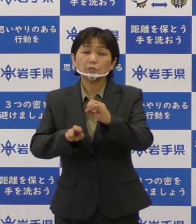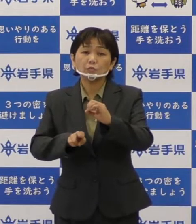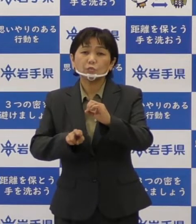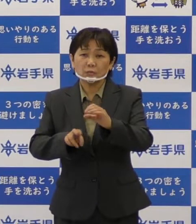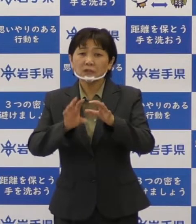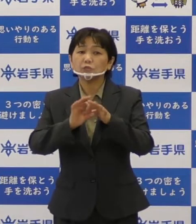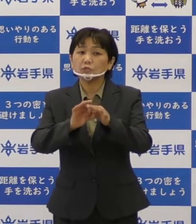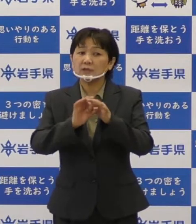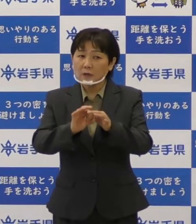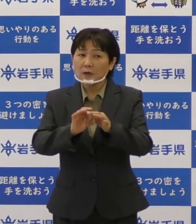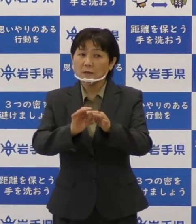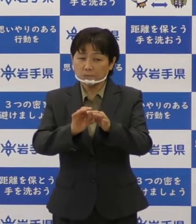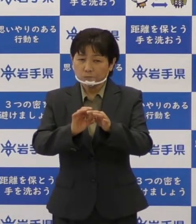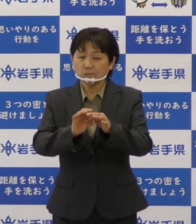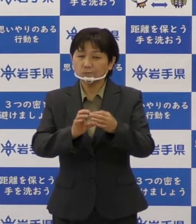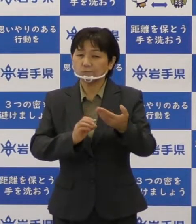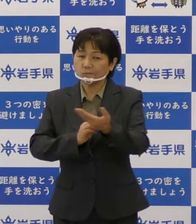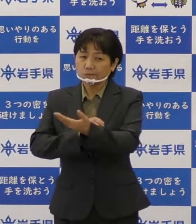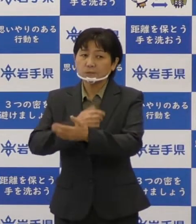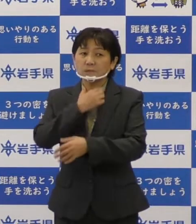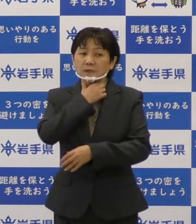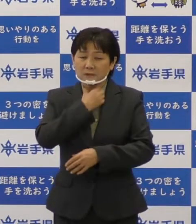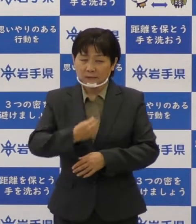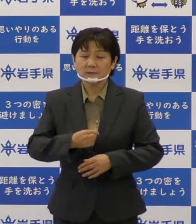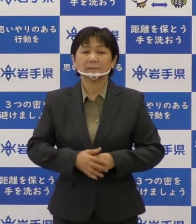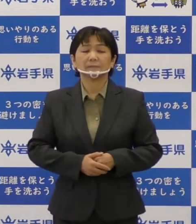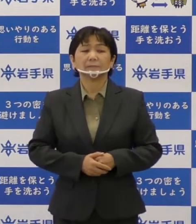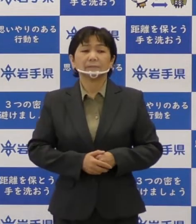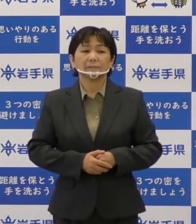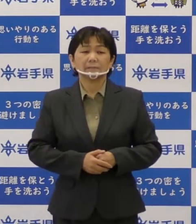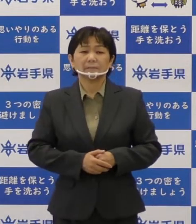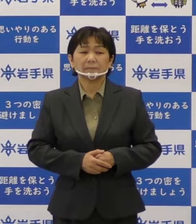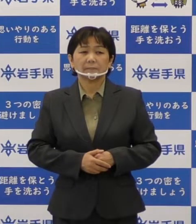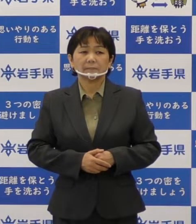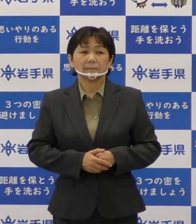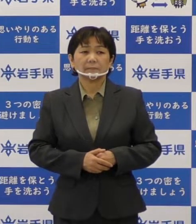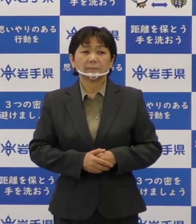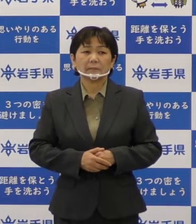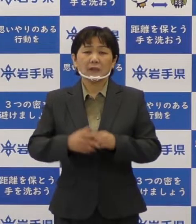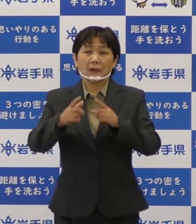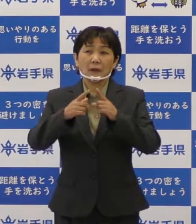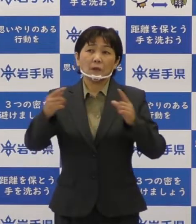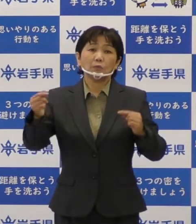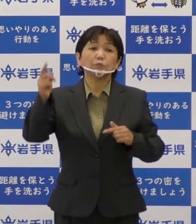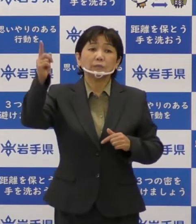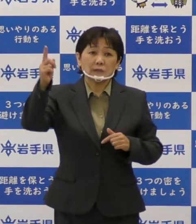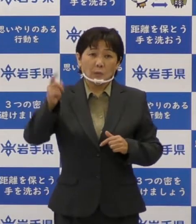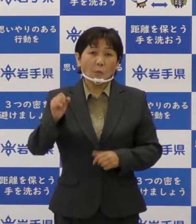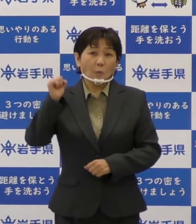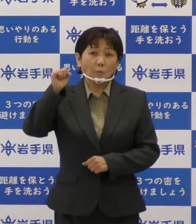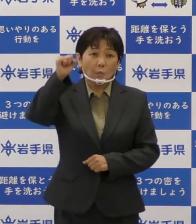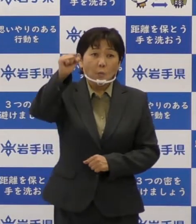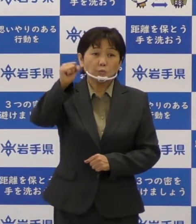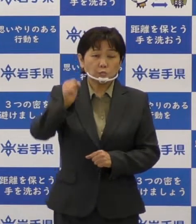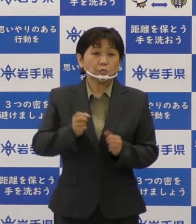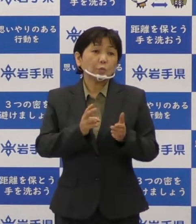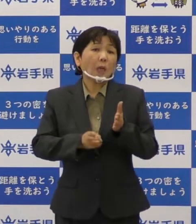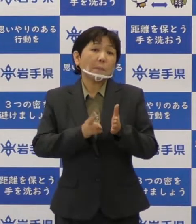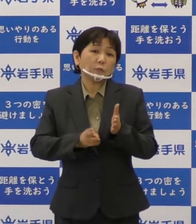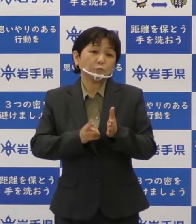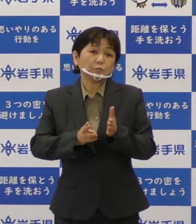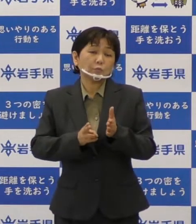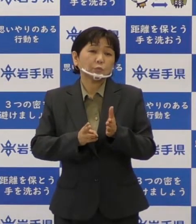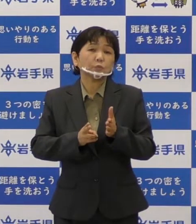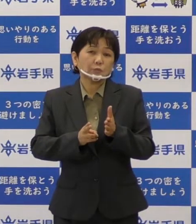はお話を伺っていただきたいと思います。国の GoTo トラベルという事例が、ま